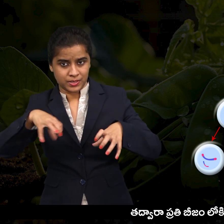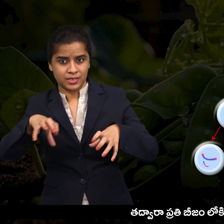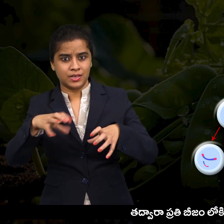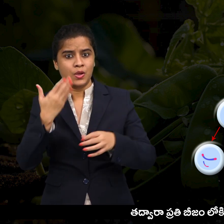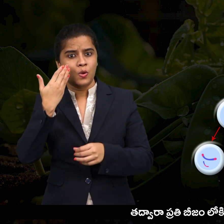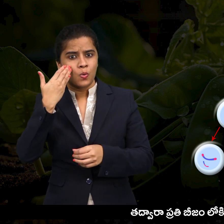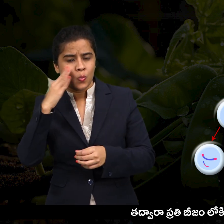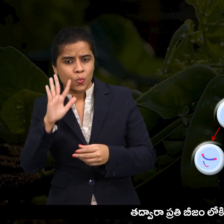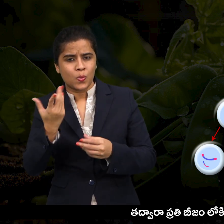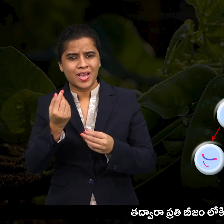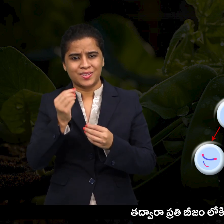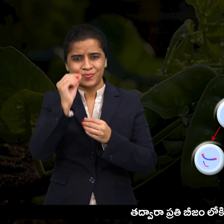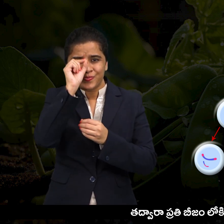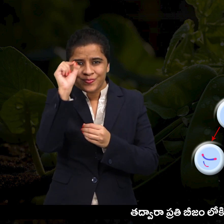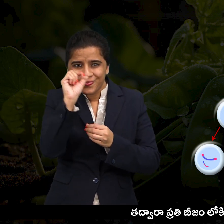మాత్రమే ప్రవేశిస్తుంది.